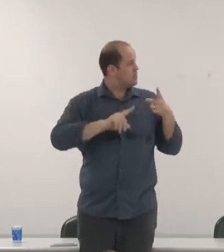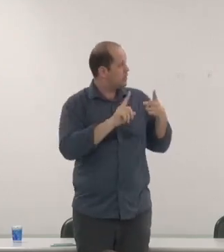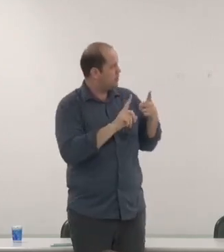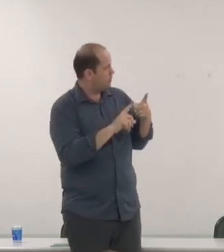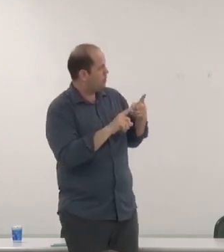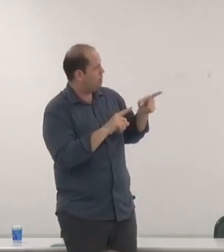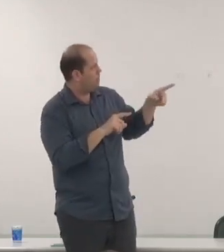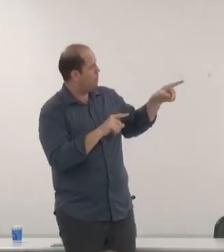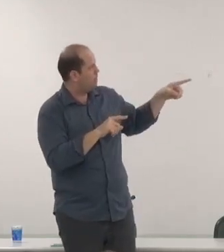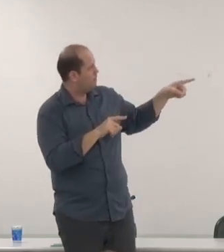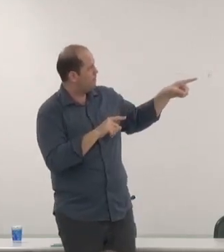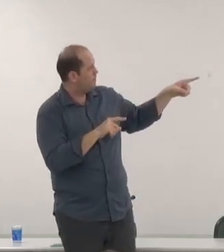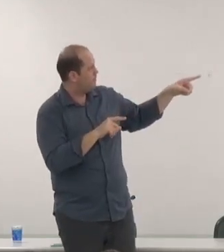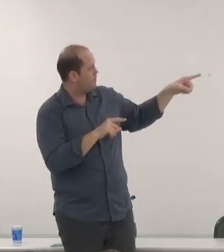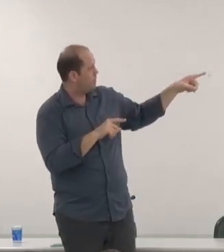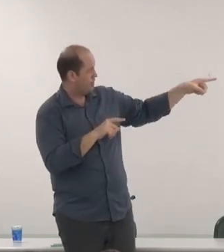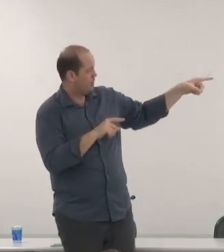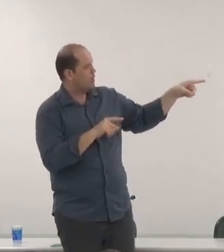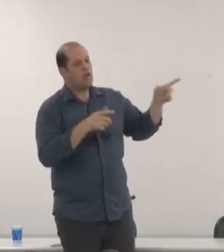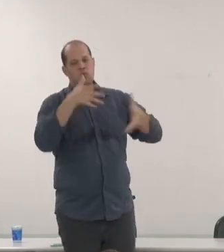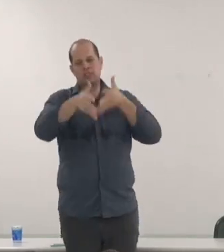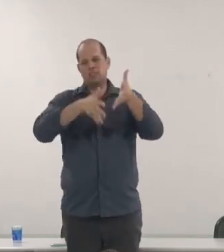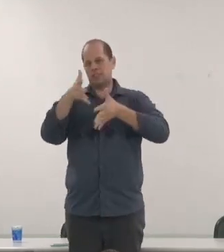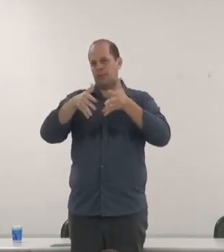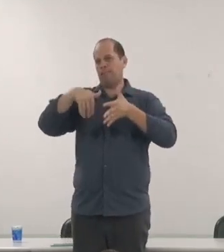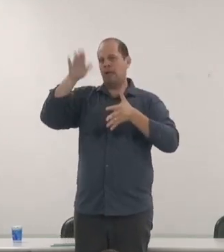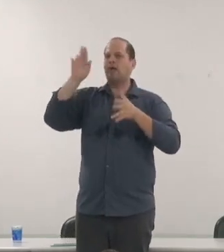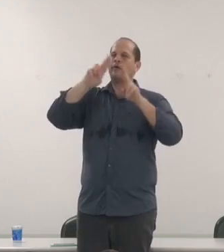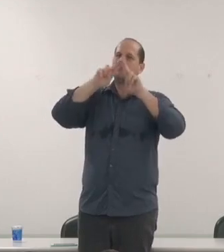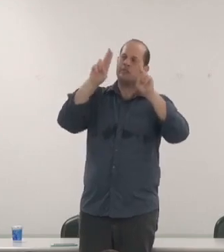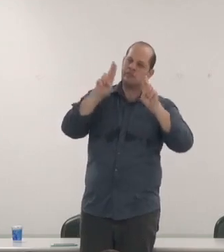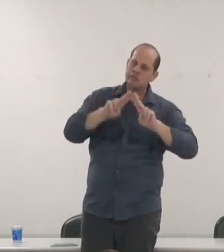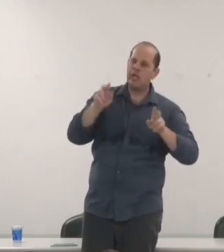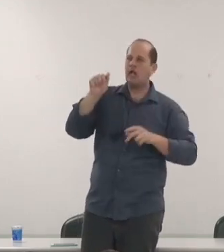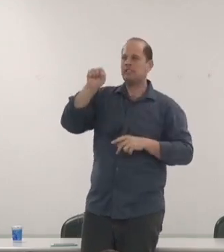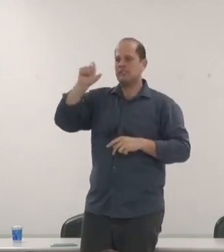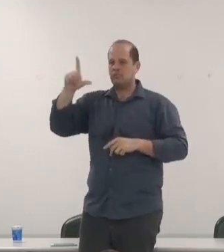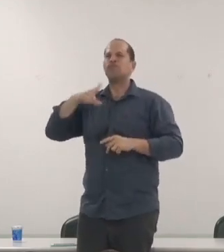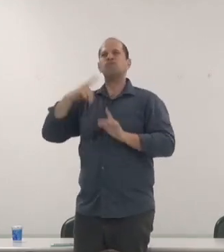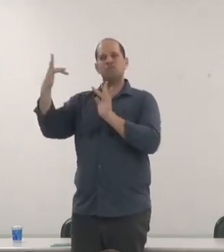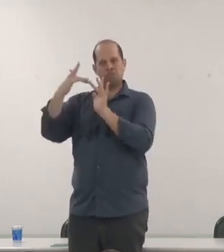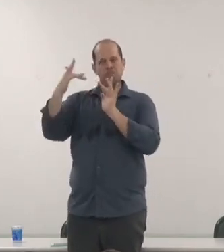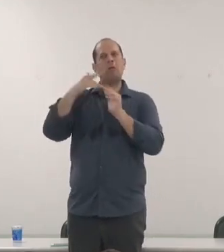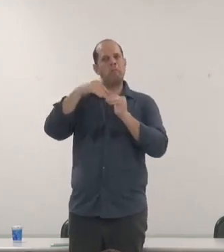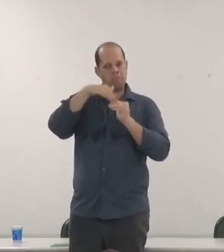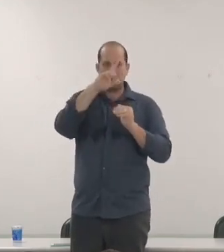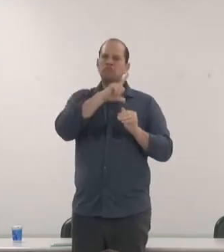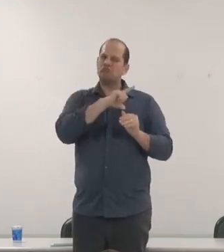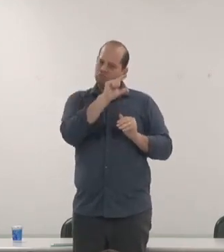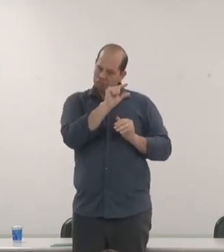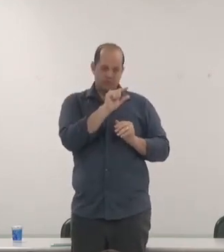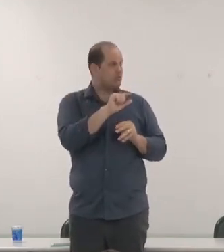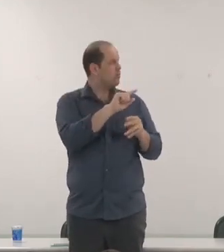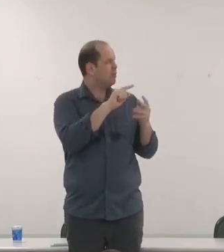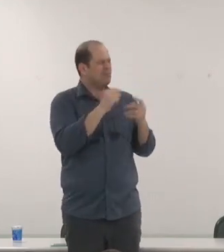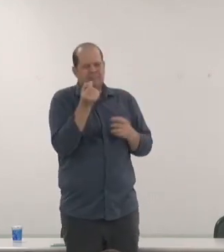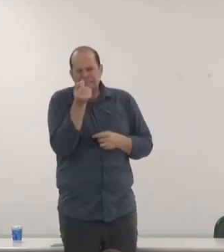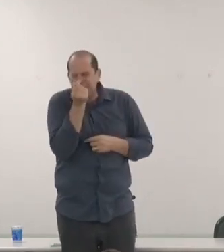nos aplicativos de trocas de mensagem. Em segundo lugar, a gente tem modalidade de línguas sinalizadas, empréstimos